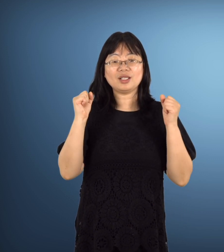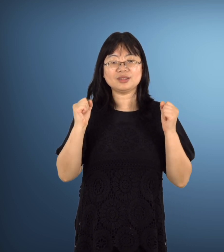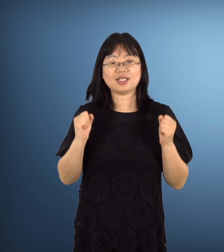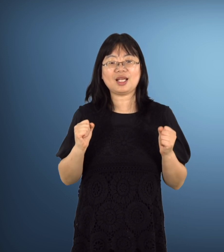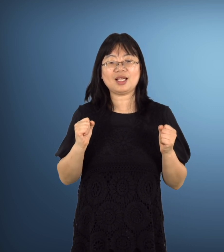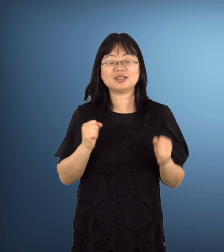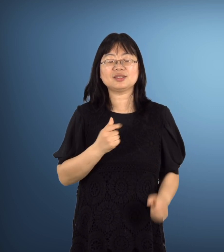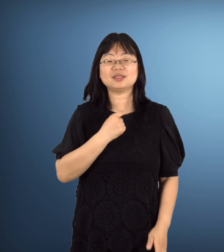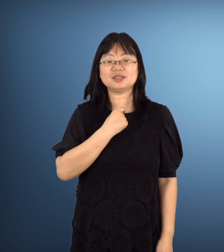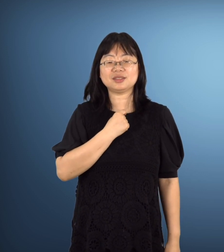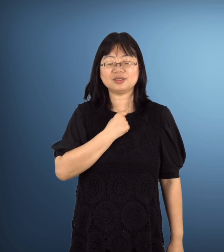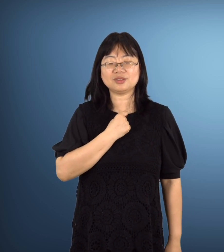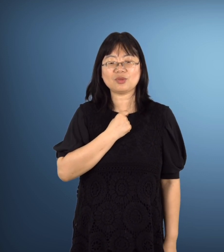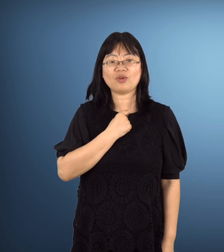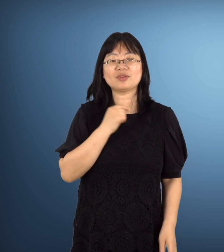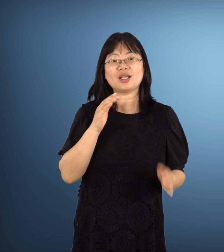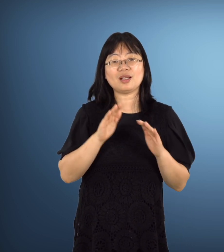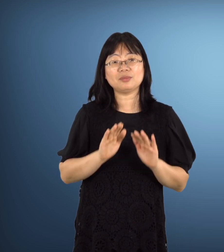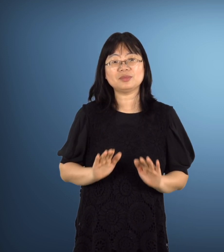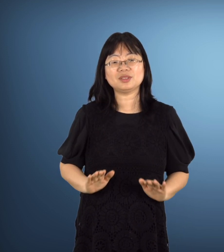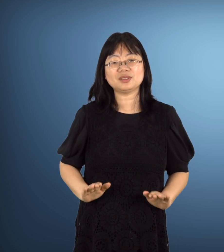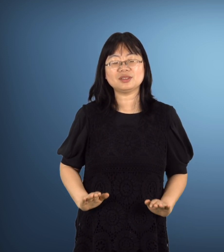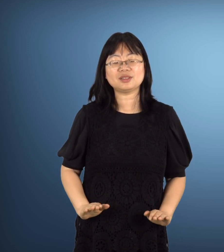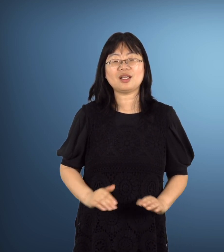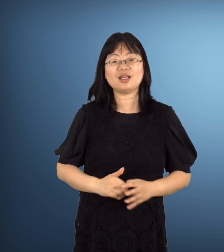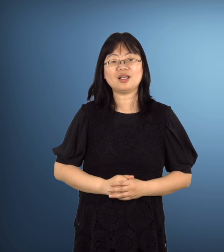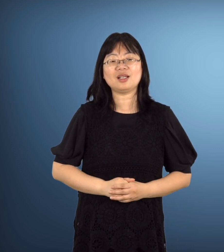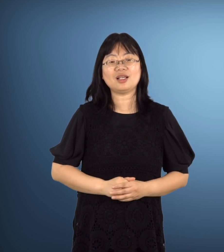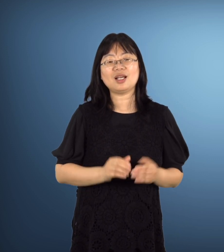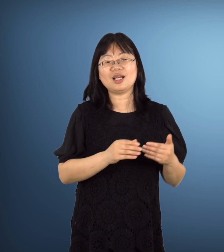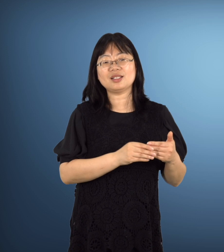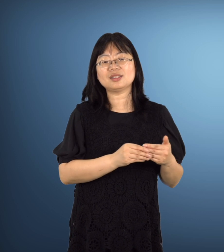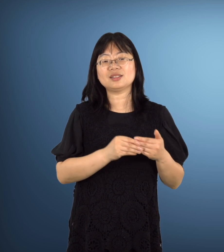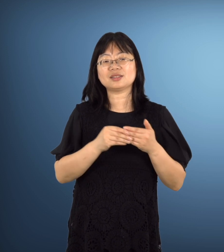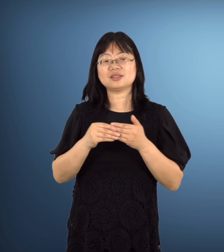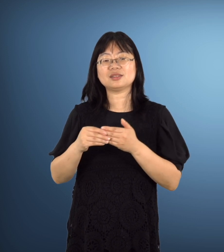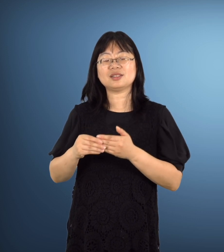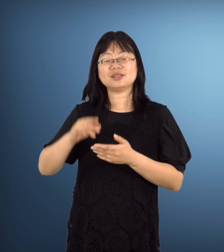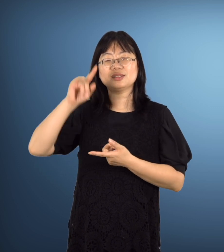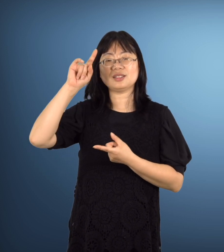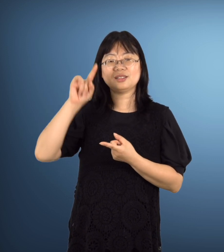그곳에 나 있기 원합니다.